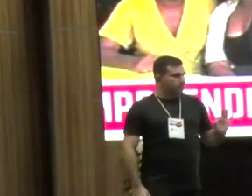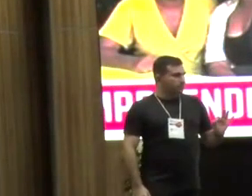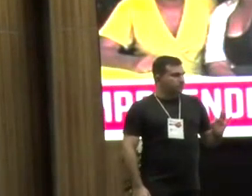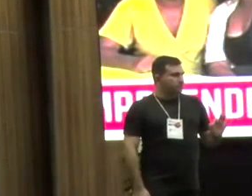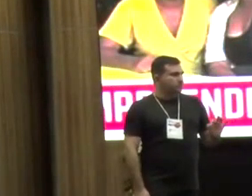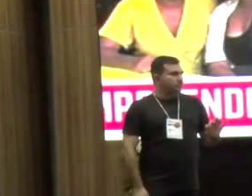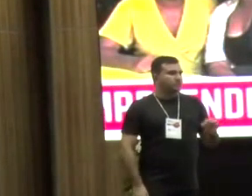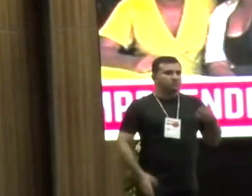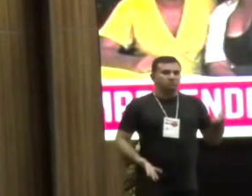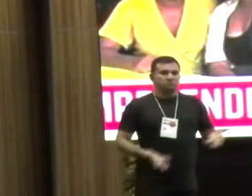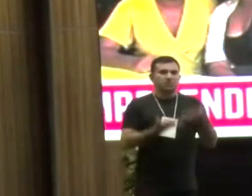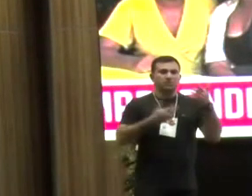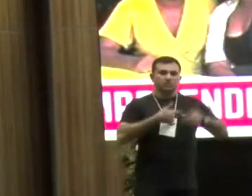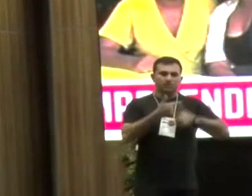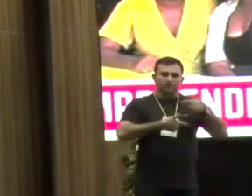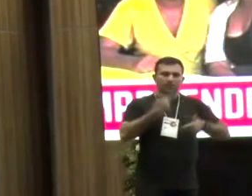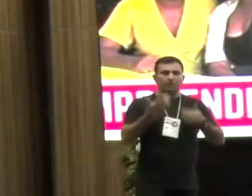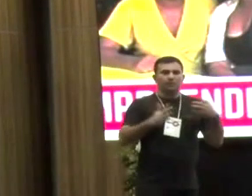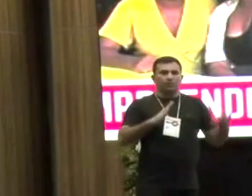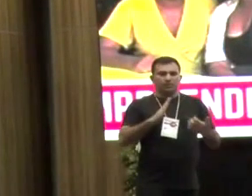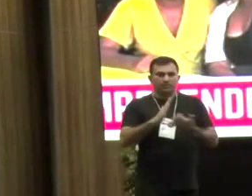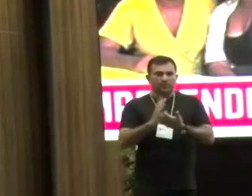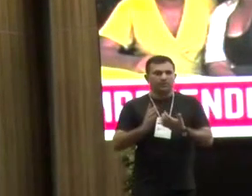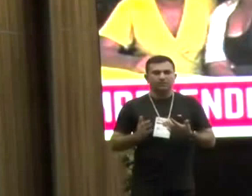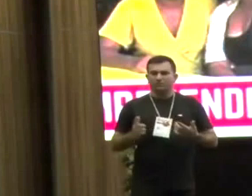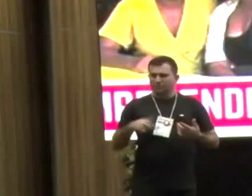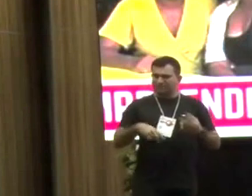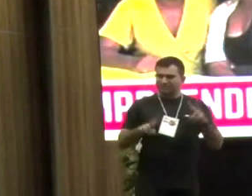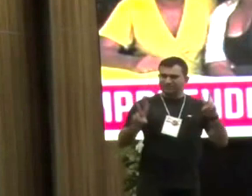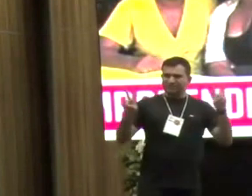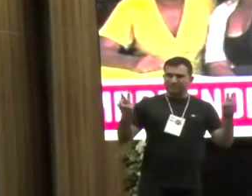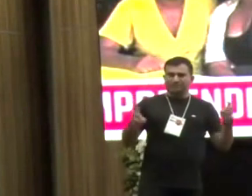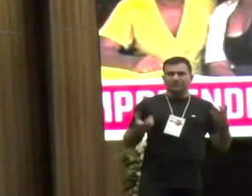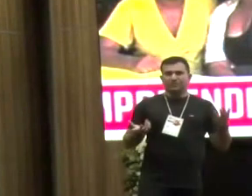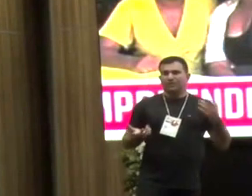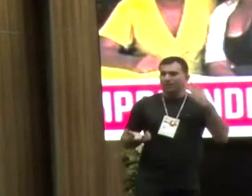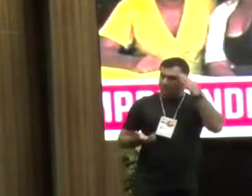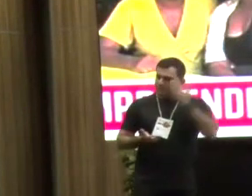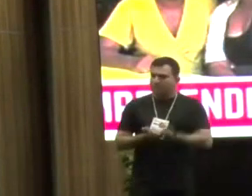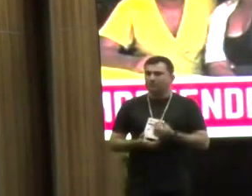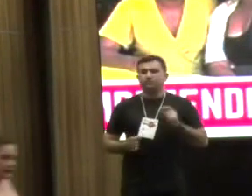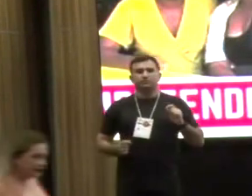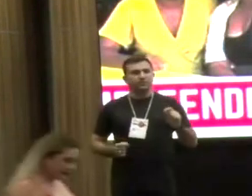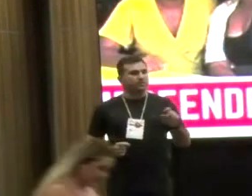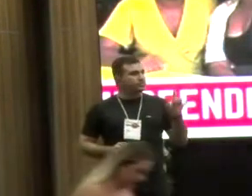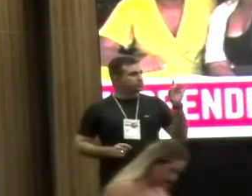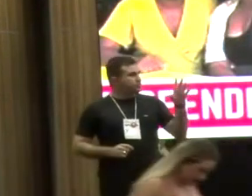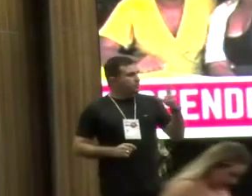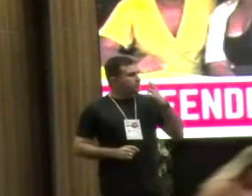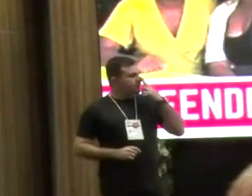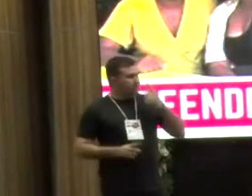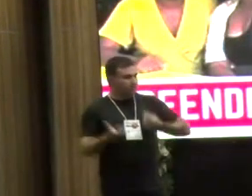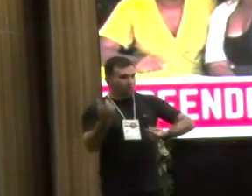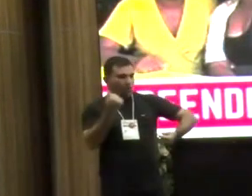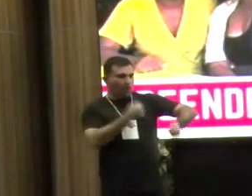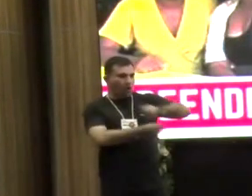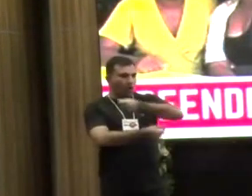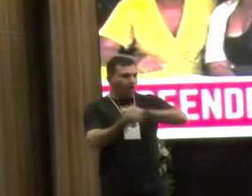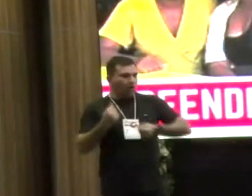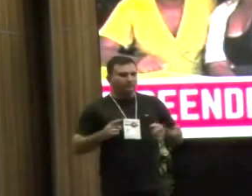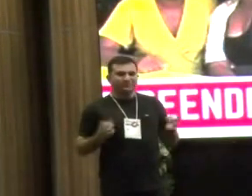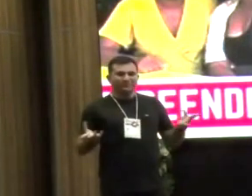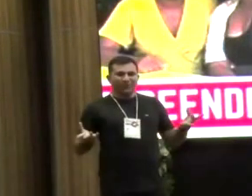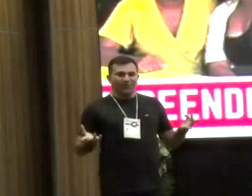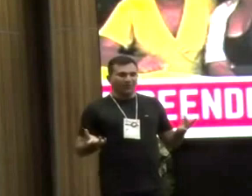empreender. E quando ouve falar em empreendedorismo, nós acreditamos que é só para abrir negócio. A